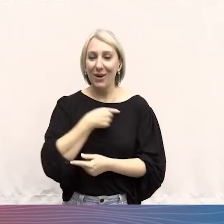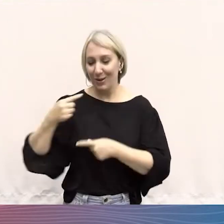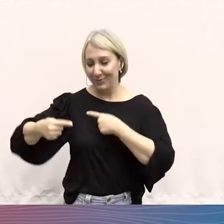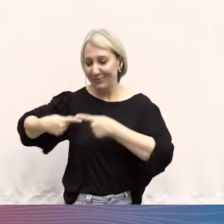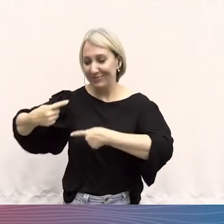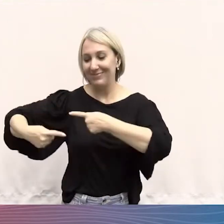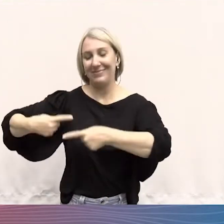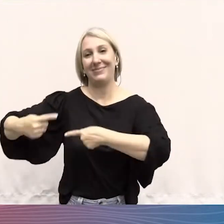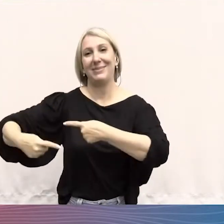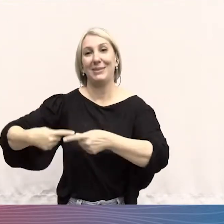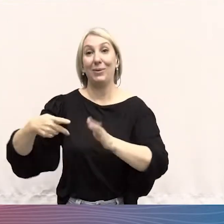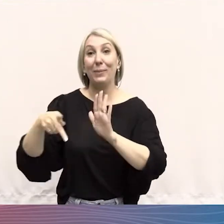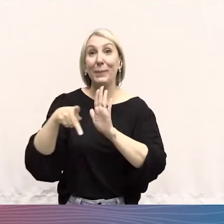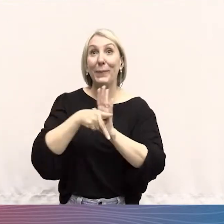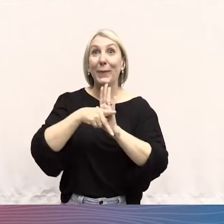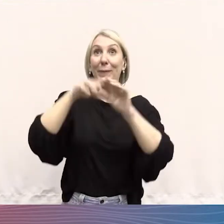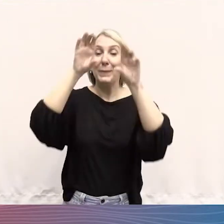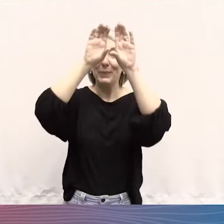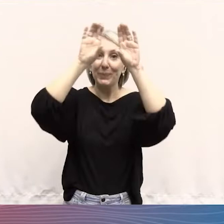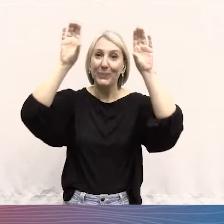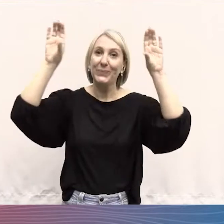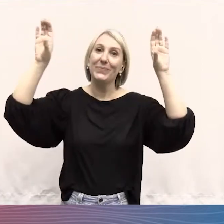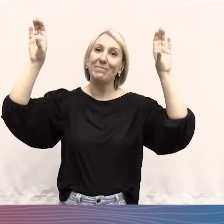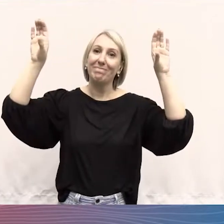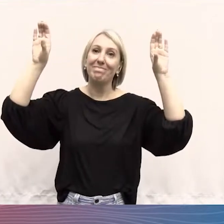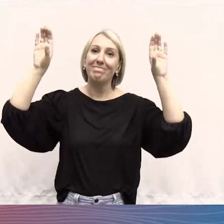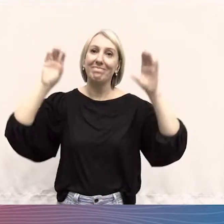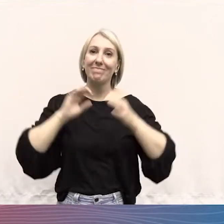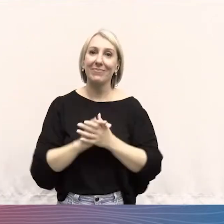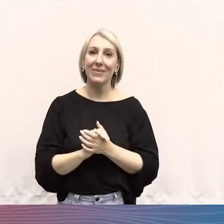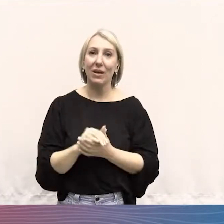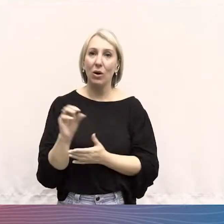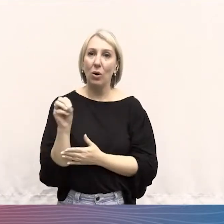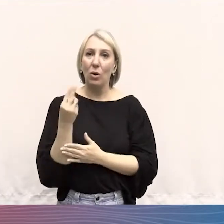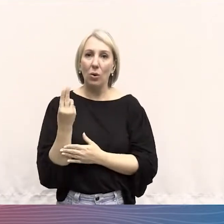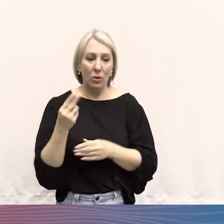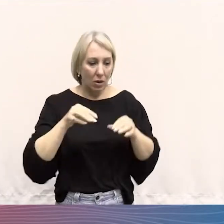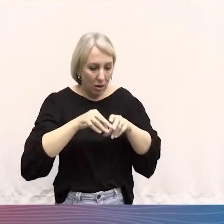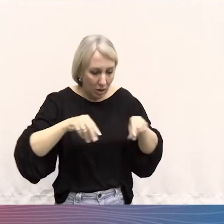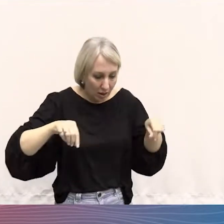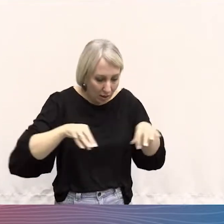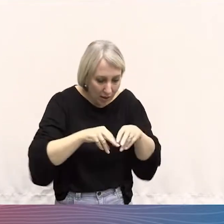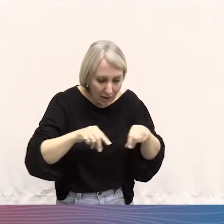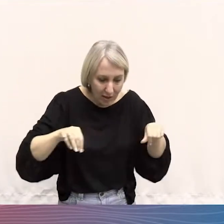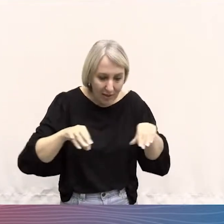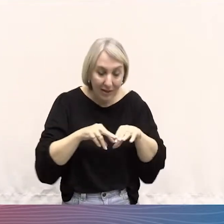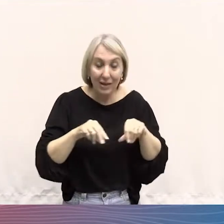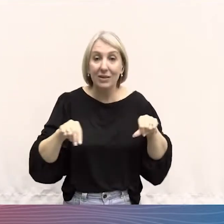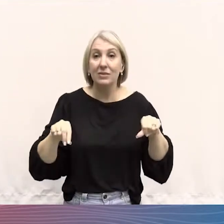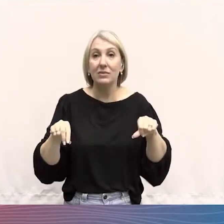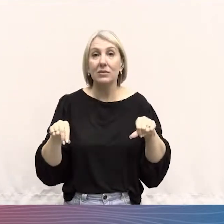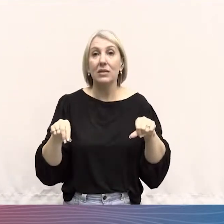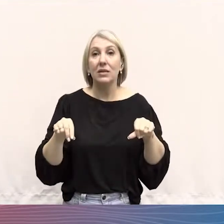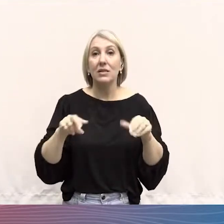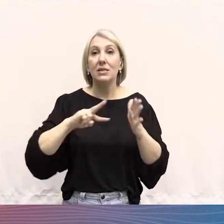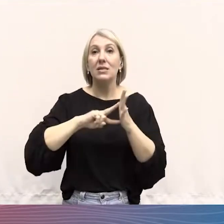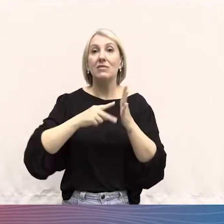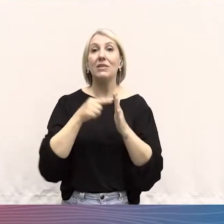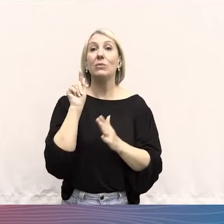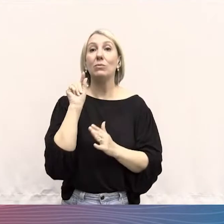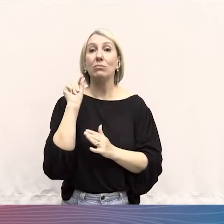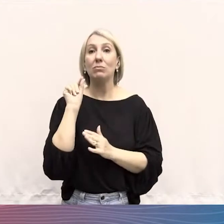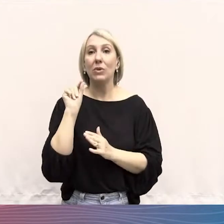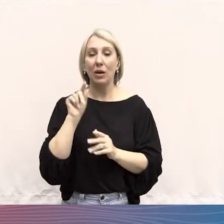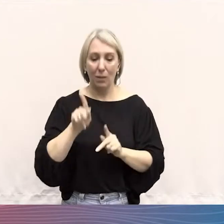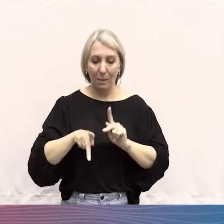E a outras, como a areia da praia do mar, se refere ao povo de Israel.